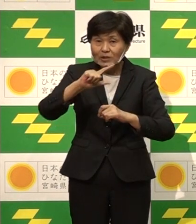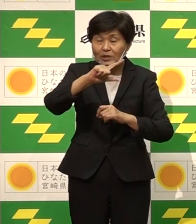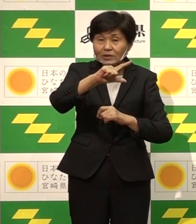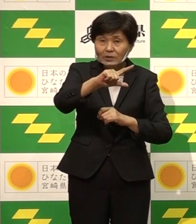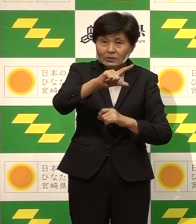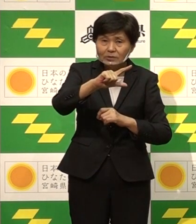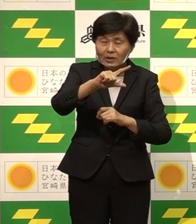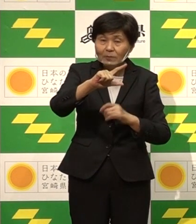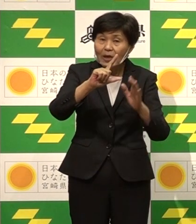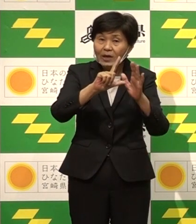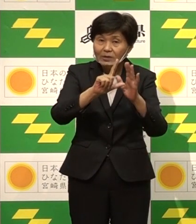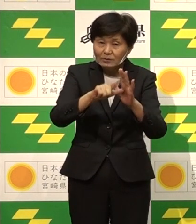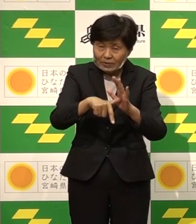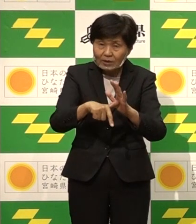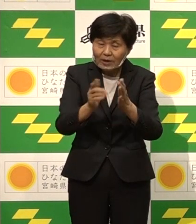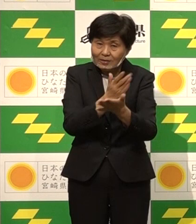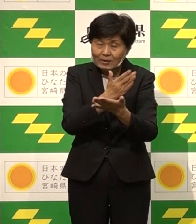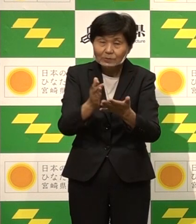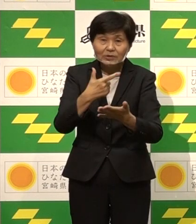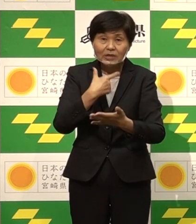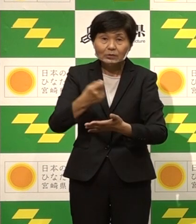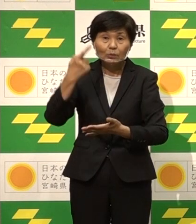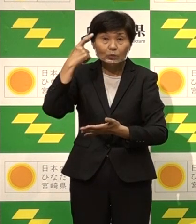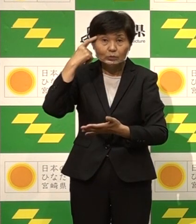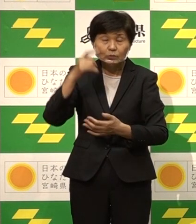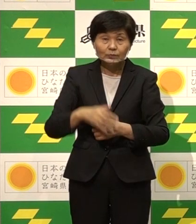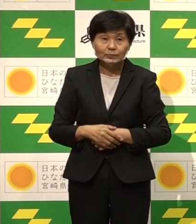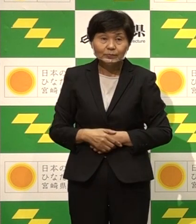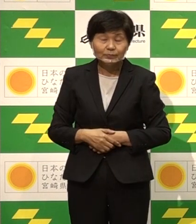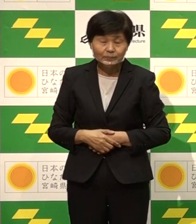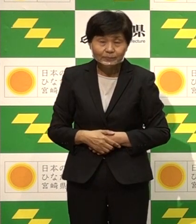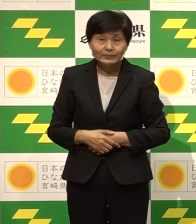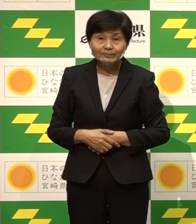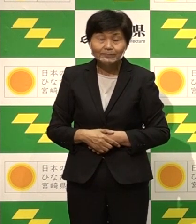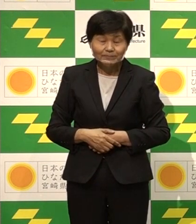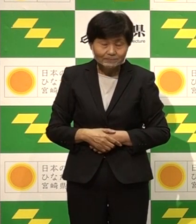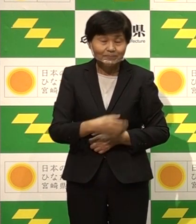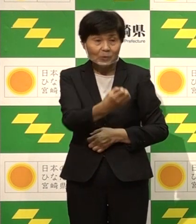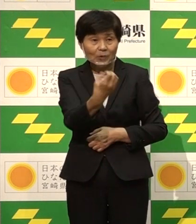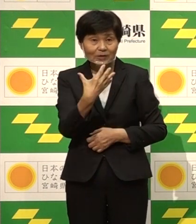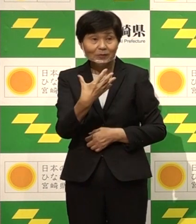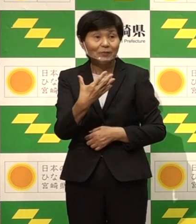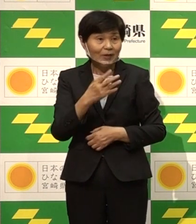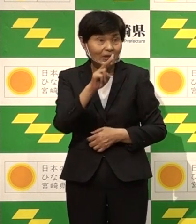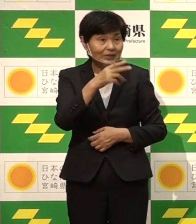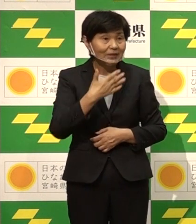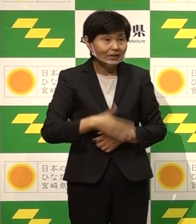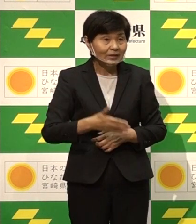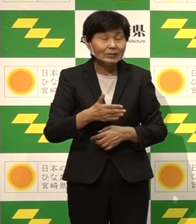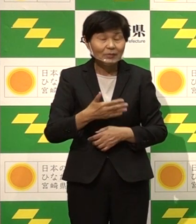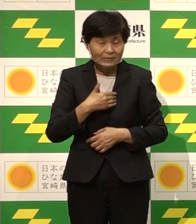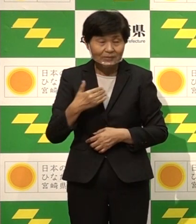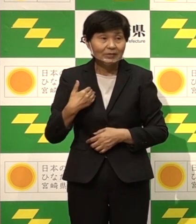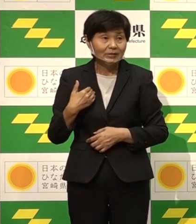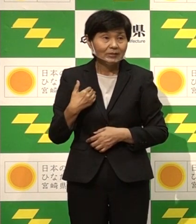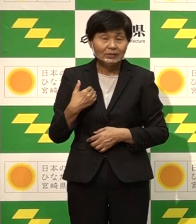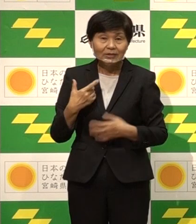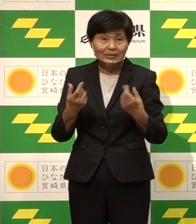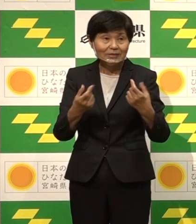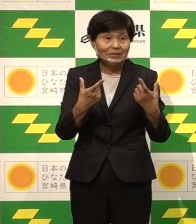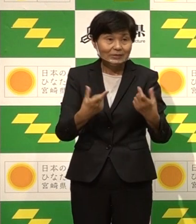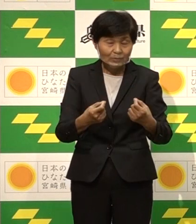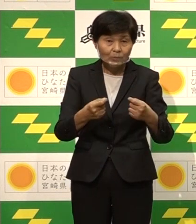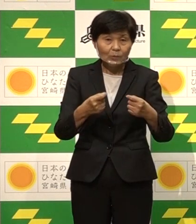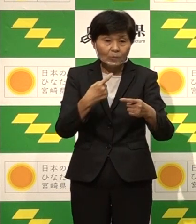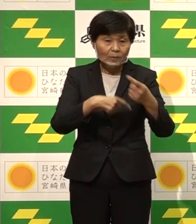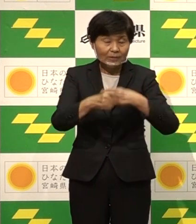ているということであります。はい、はい、ご指摘は理解できますので、しっかり受け止めて今後必